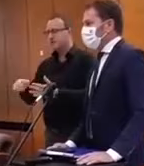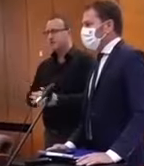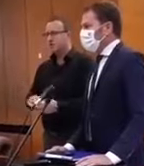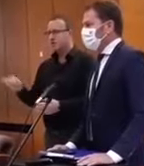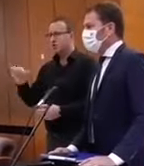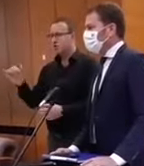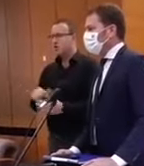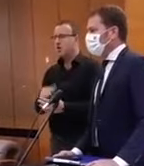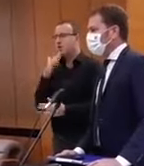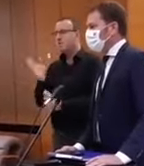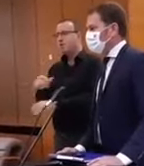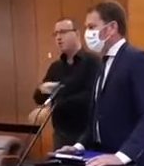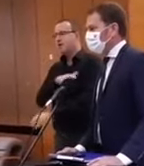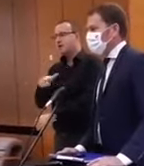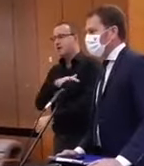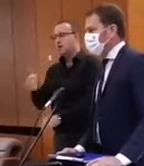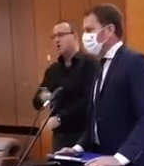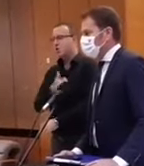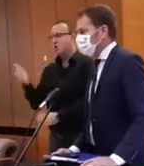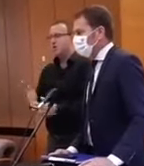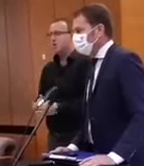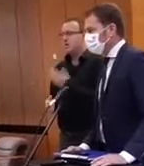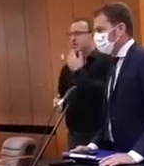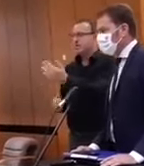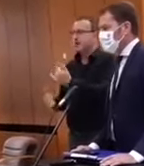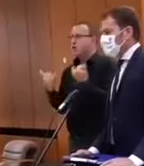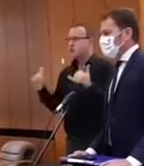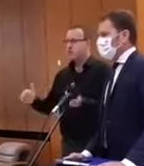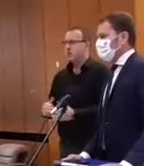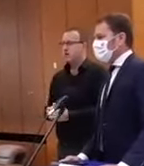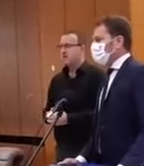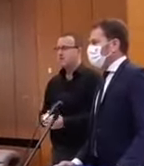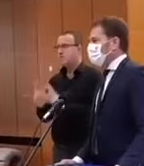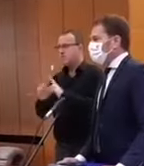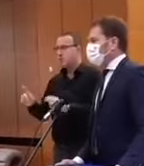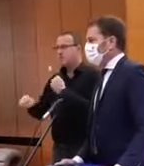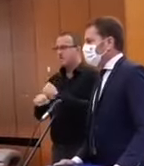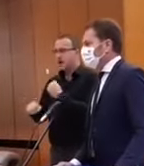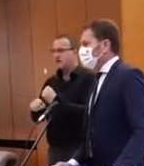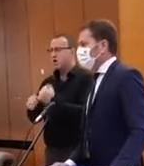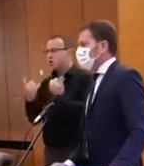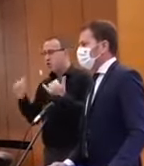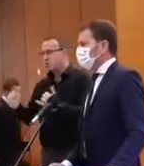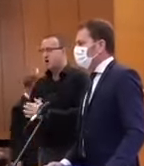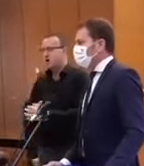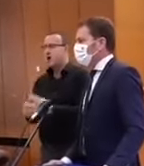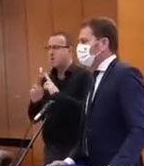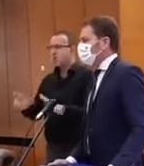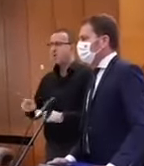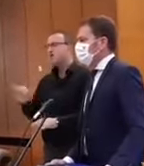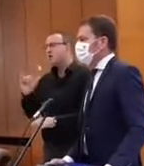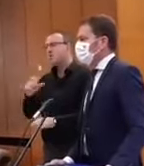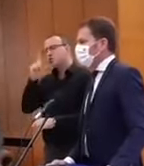ktorí po dlhých, dlhých rokoch, kedy nemali absolútne žiadnu slobodu, tak mohli konať naďalej slobodne a mohli ísť